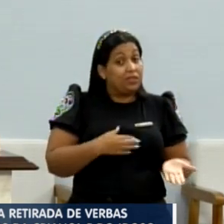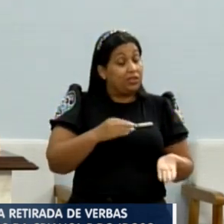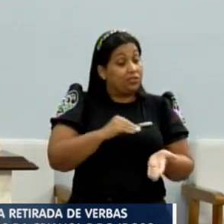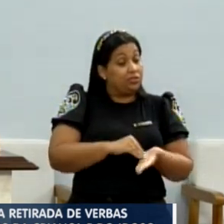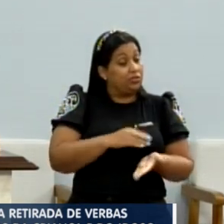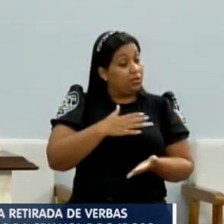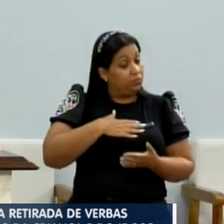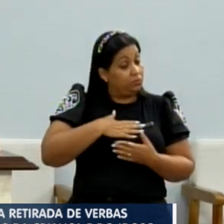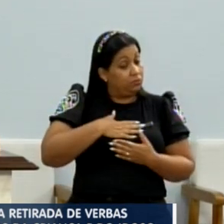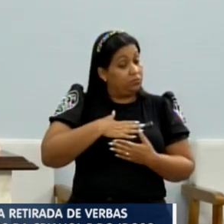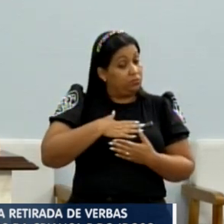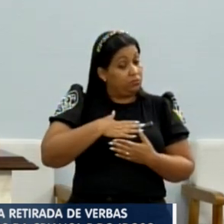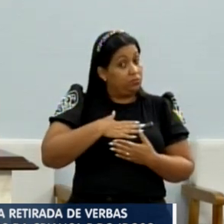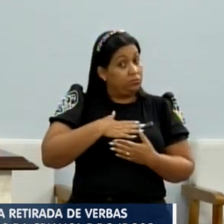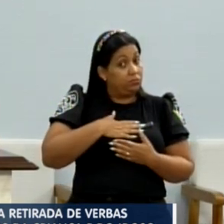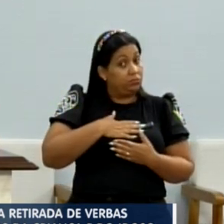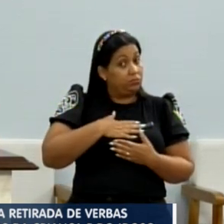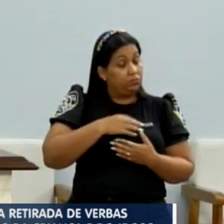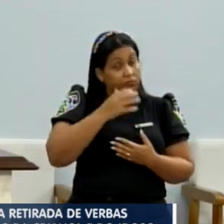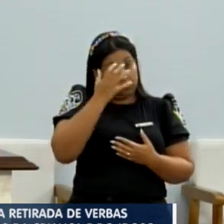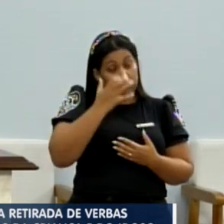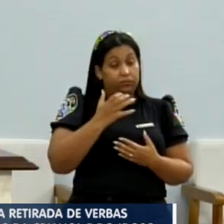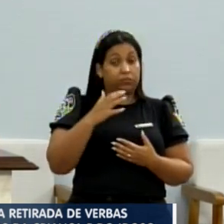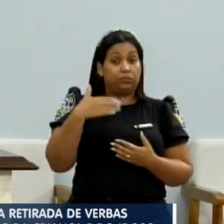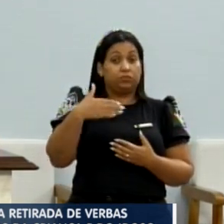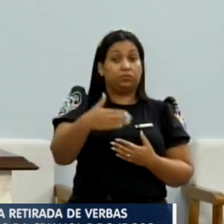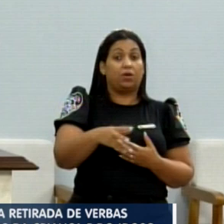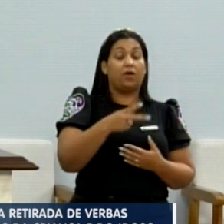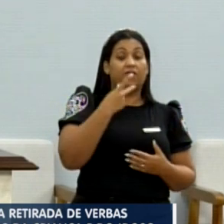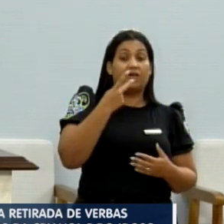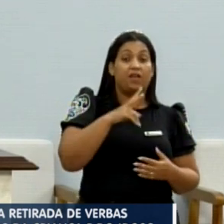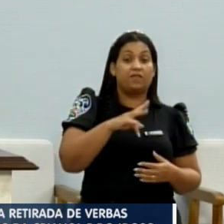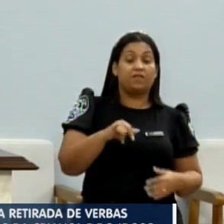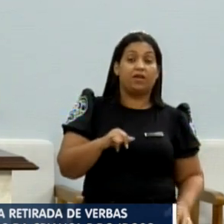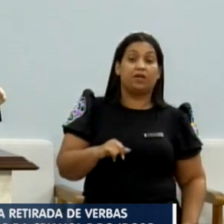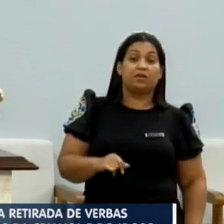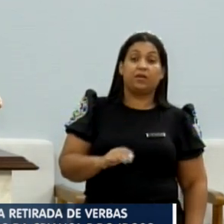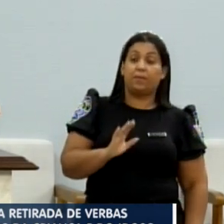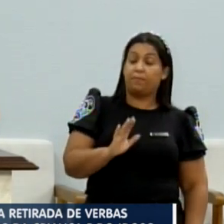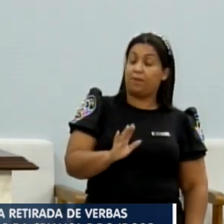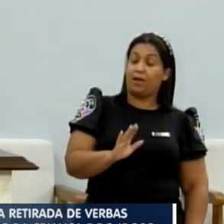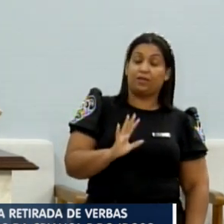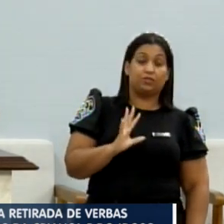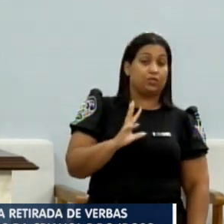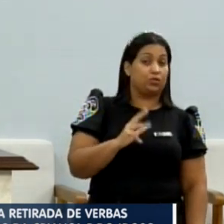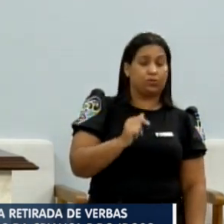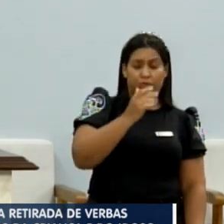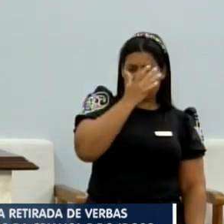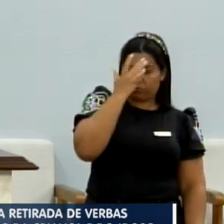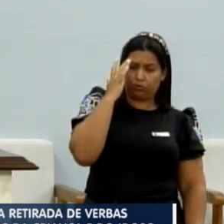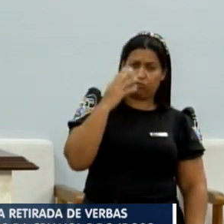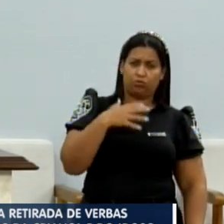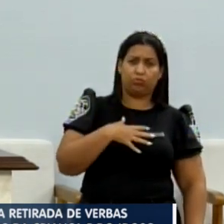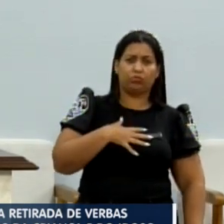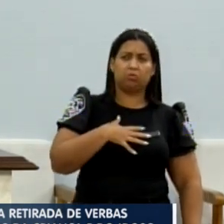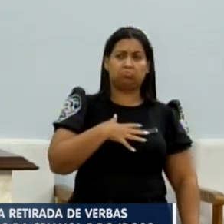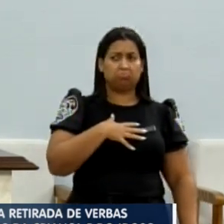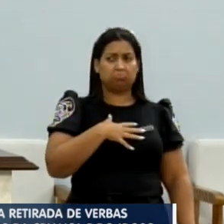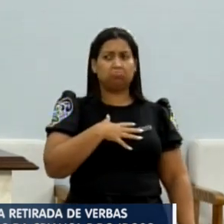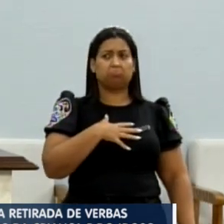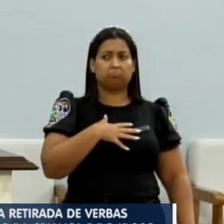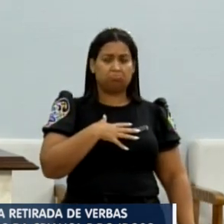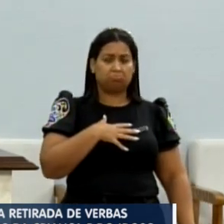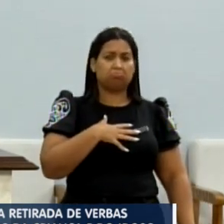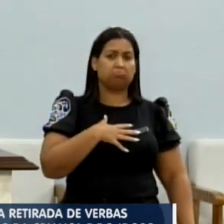inconformismo nós vamos falar mais disso hoje ainda mas está todo mundo inconformado